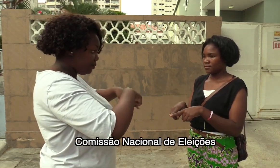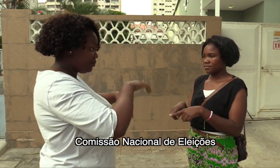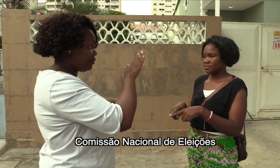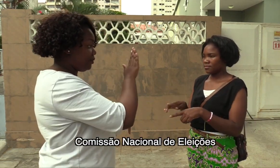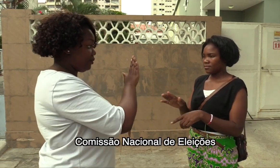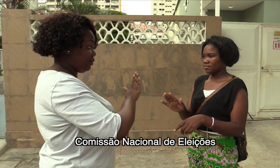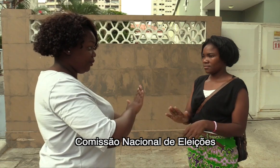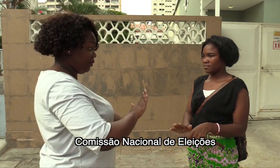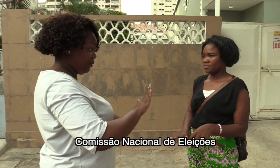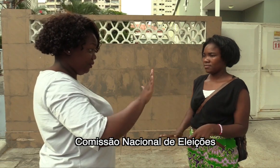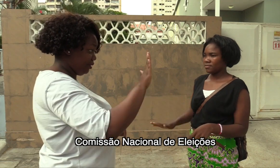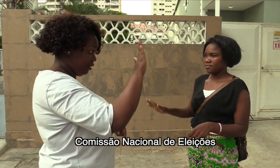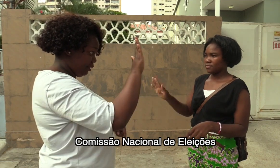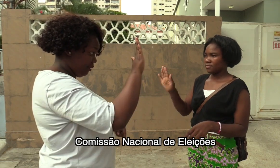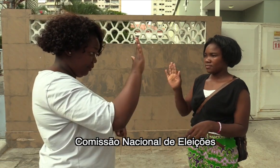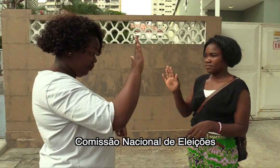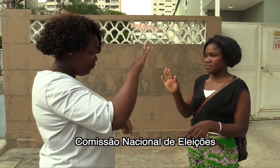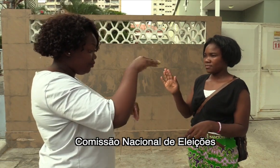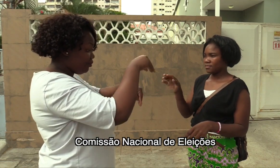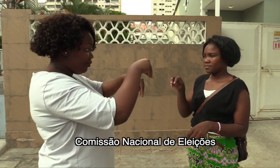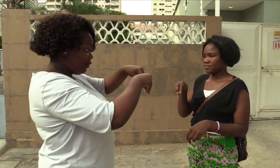Comissão Nacional de Eleições.